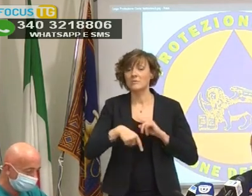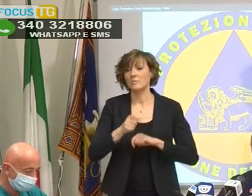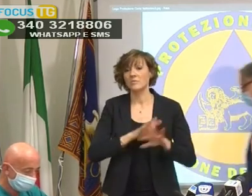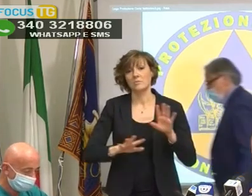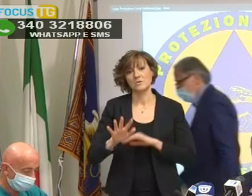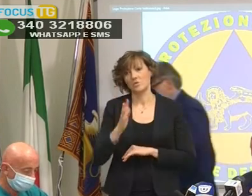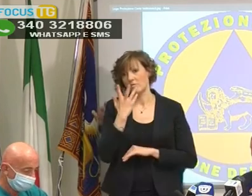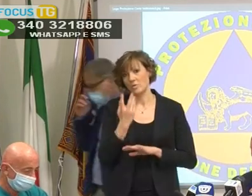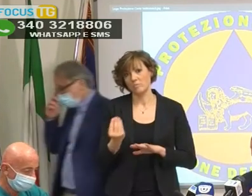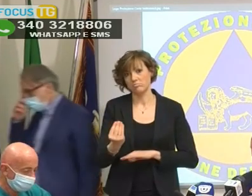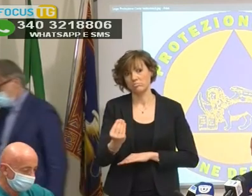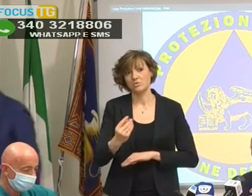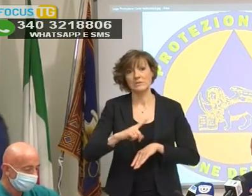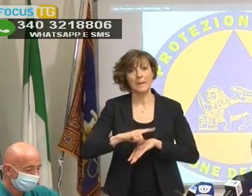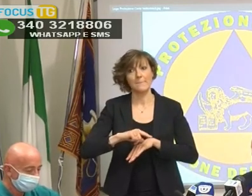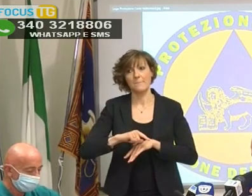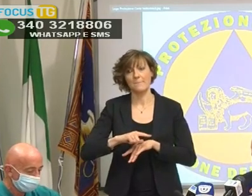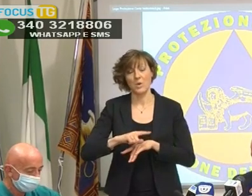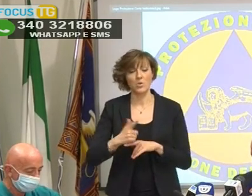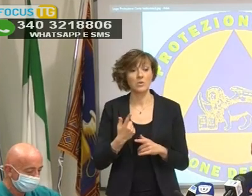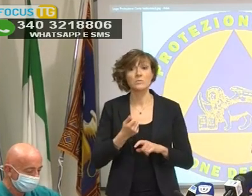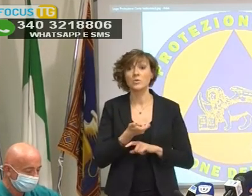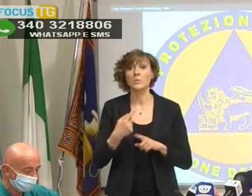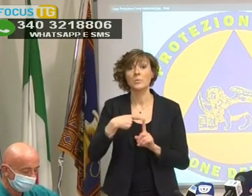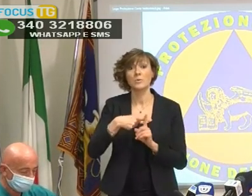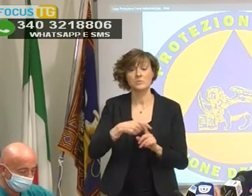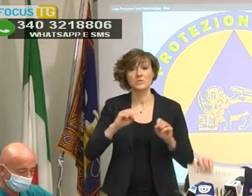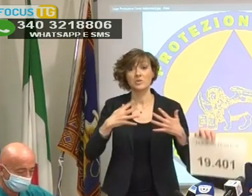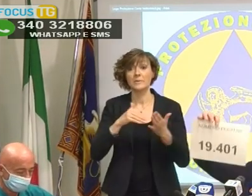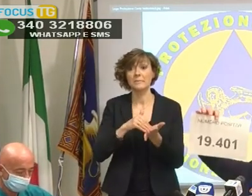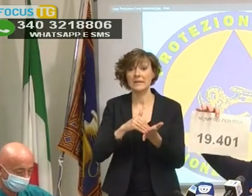anche di economizzare sui tempi. Il numero dei positivi sono